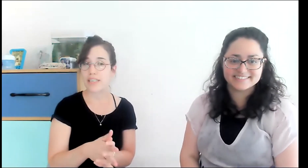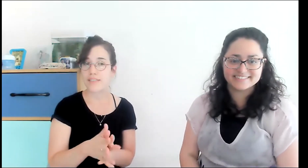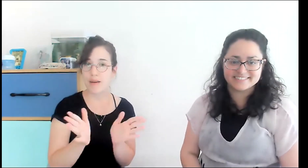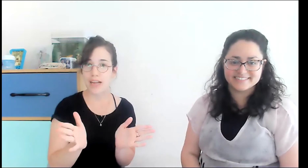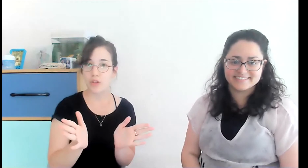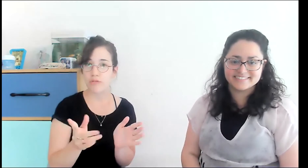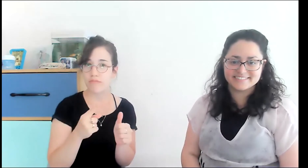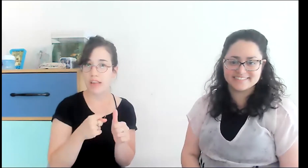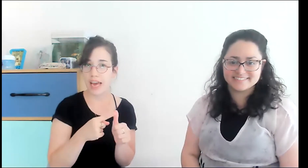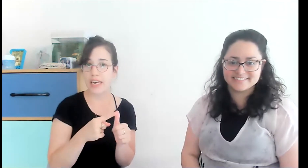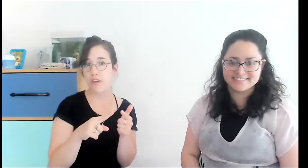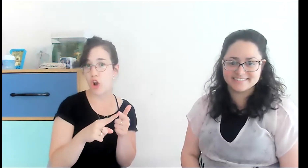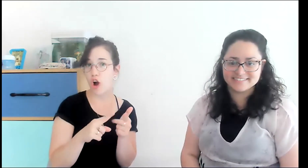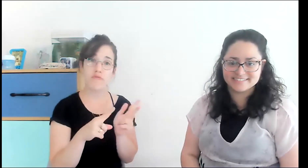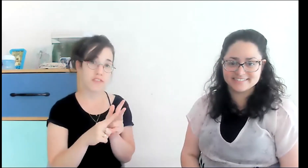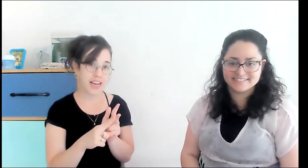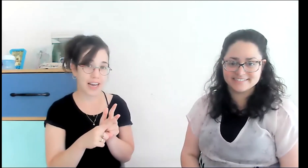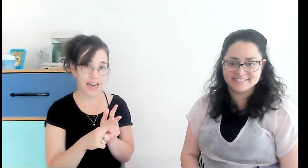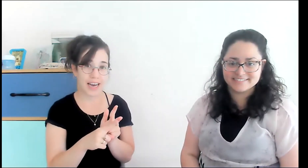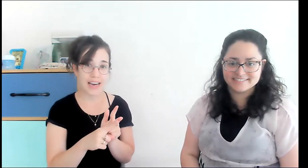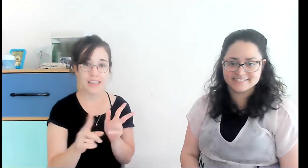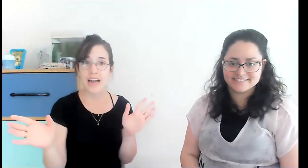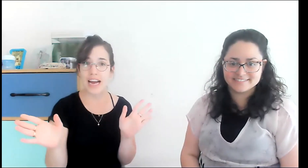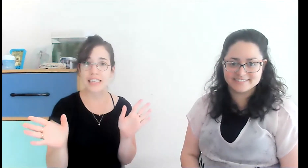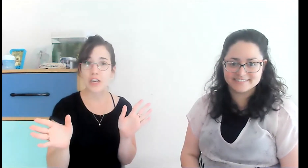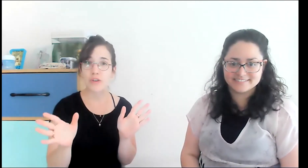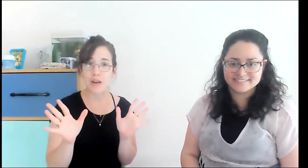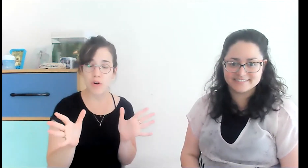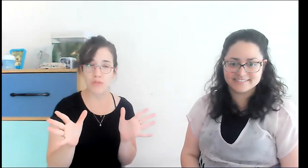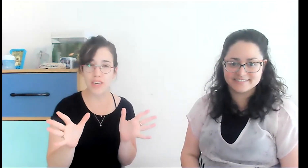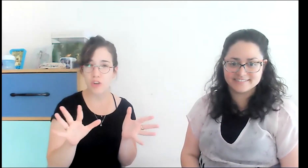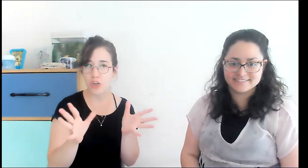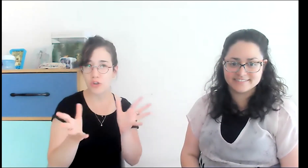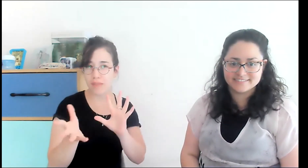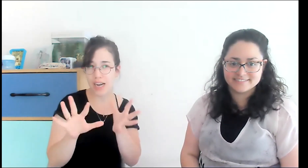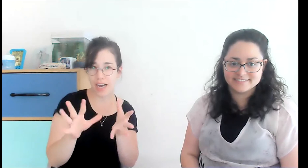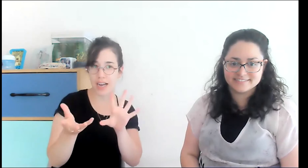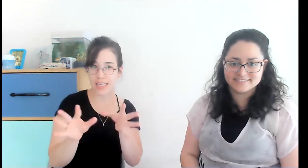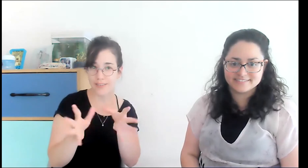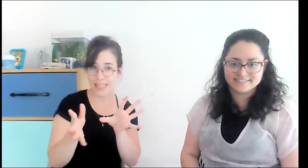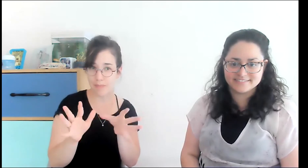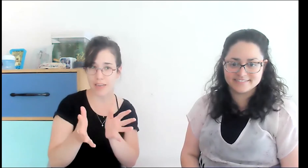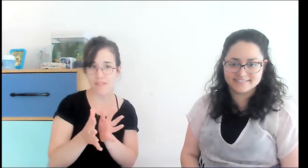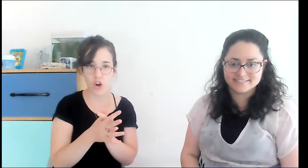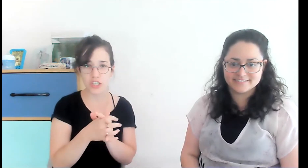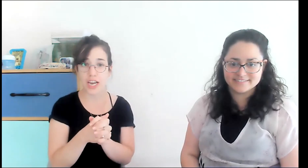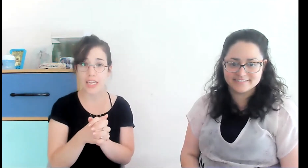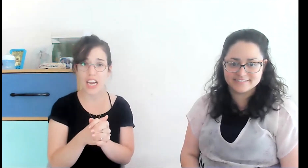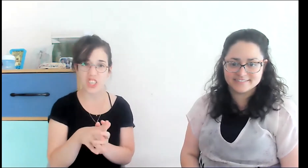כבר למדנו, כן, לא, וככה ככה. אז יש לנו את אלמוג ועידו שיודעים ככה שפת סימנים, וכל השאר כנראה